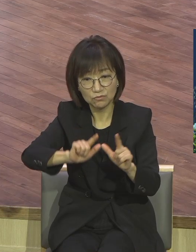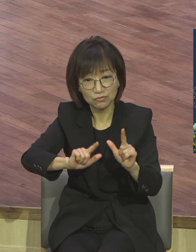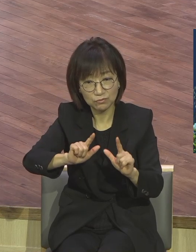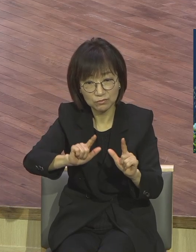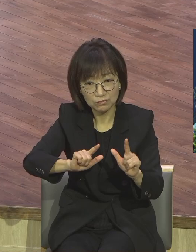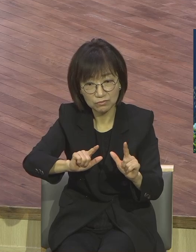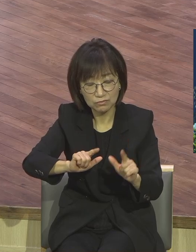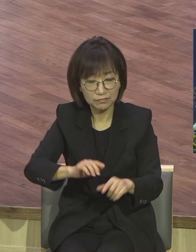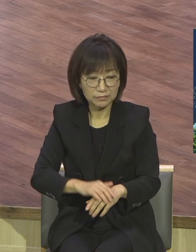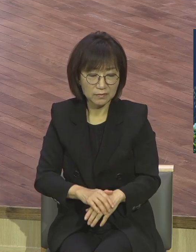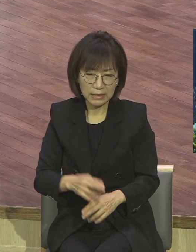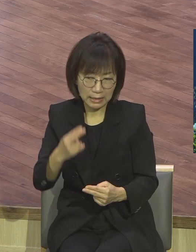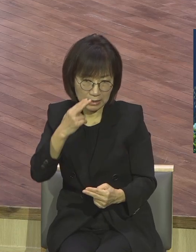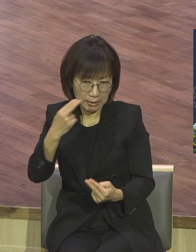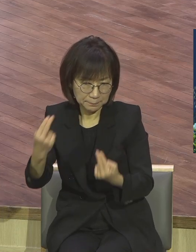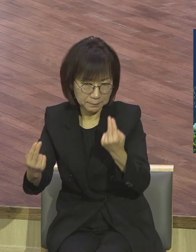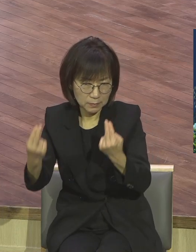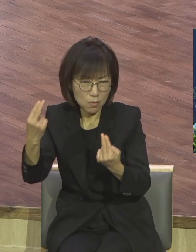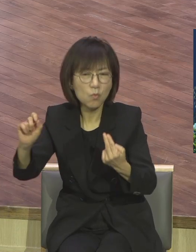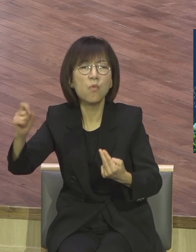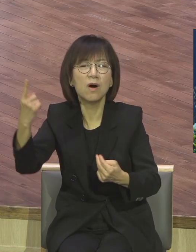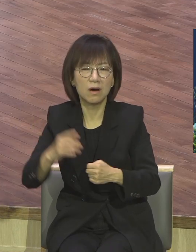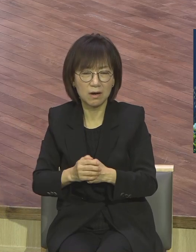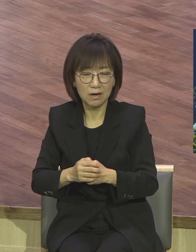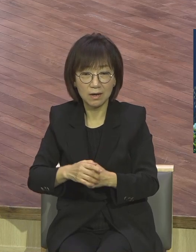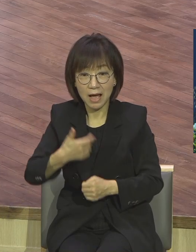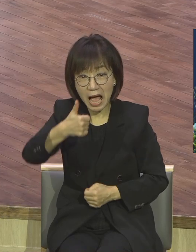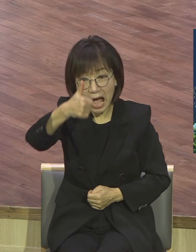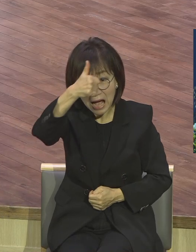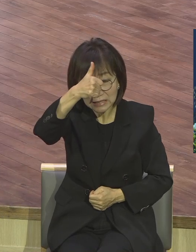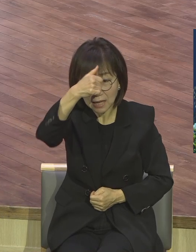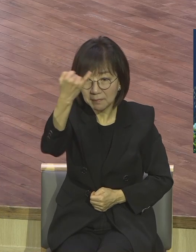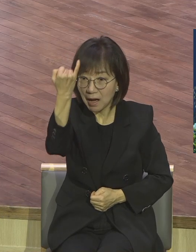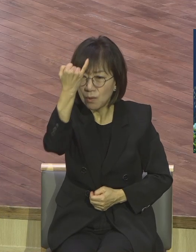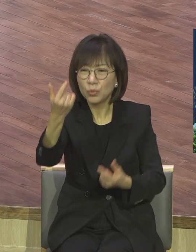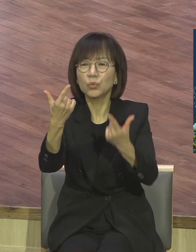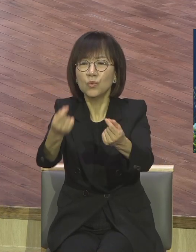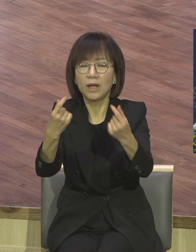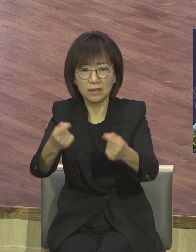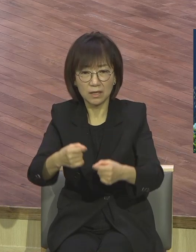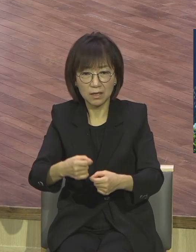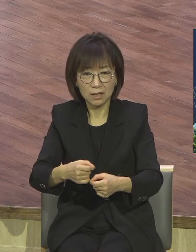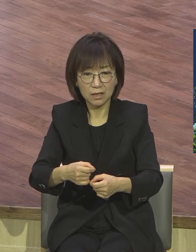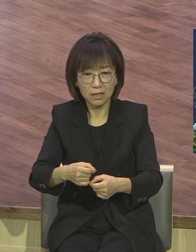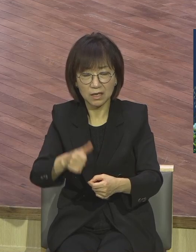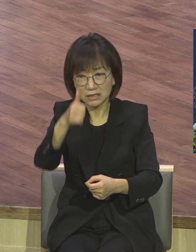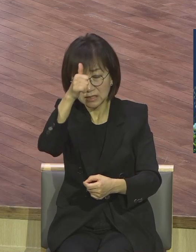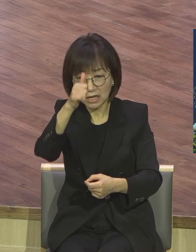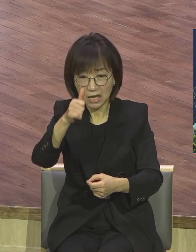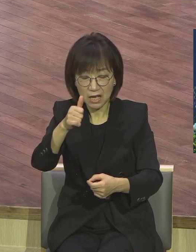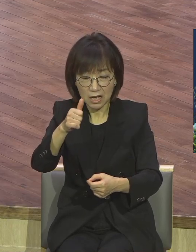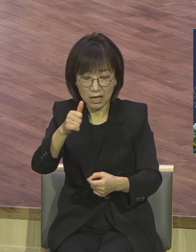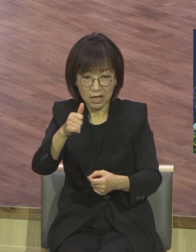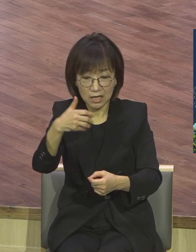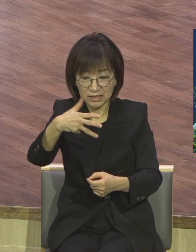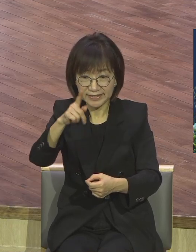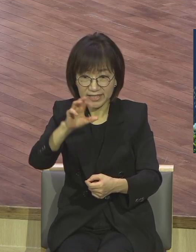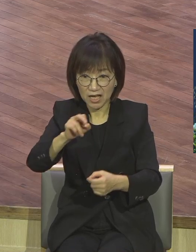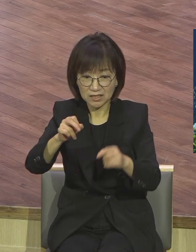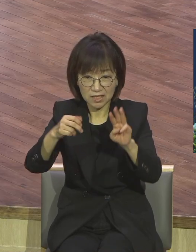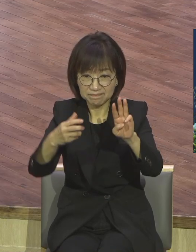어떻게 보면요, 아담 하와도 마찬가지입니다. 사단이 은근히 하나님과 비교하도록, 너 저거